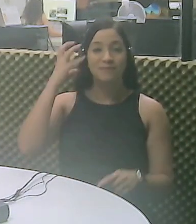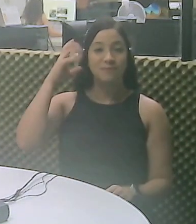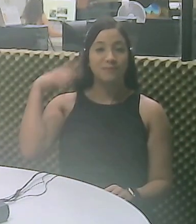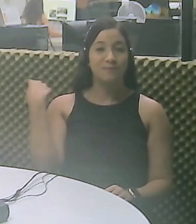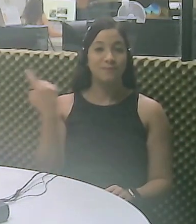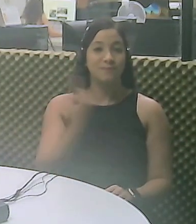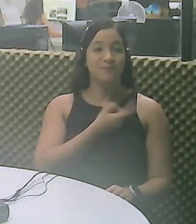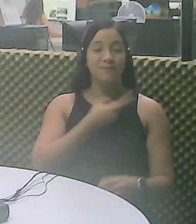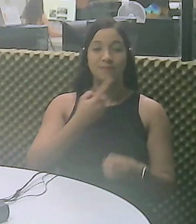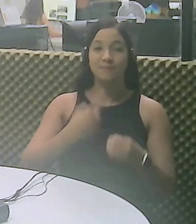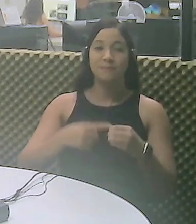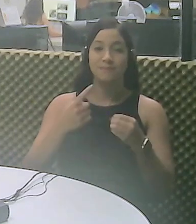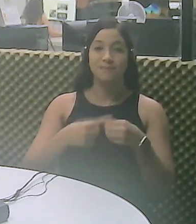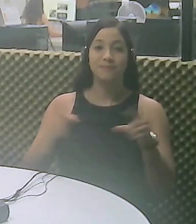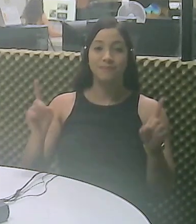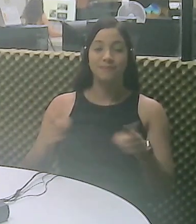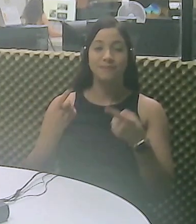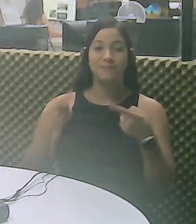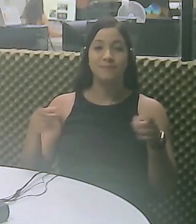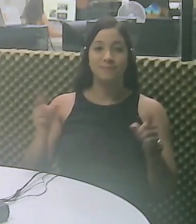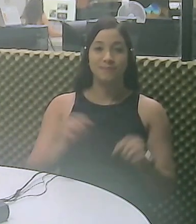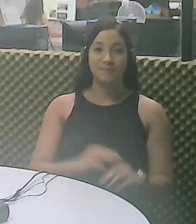Rádio Nossa Cidade.